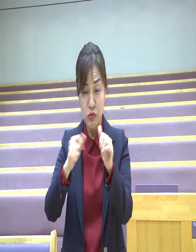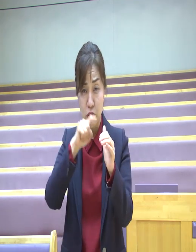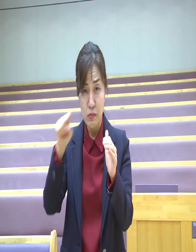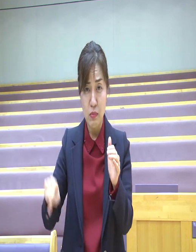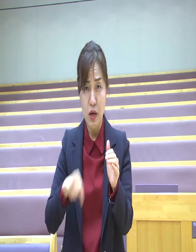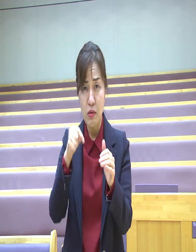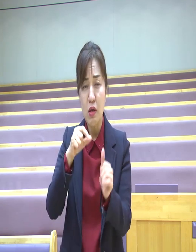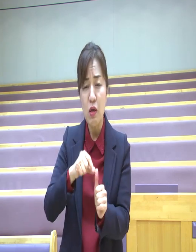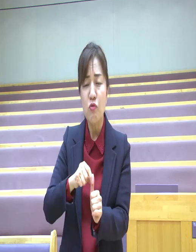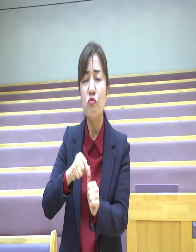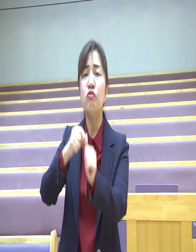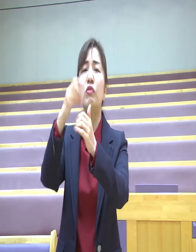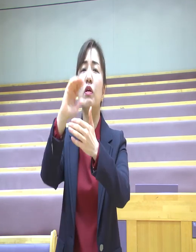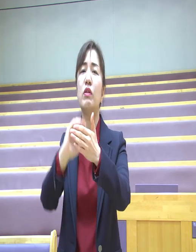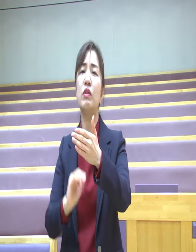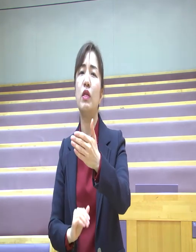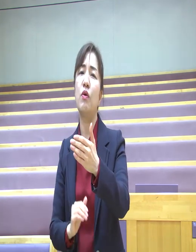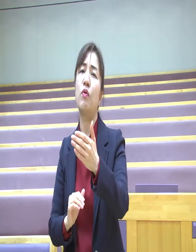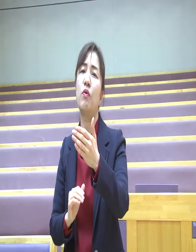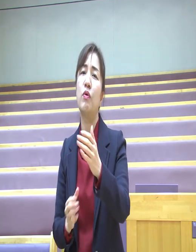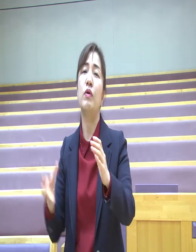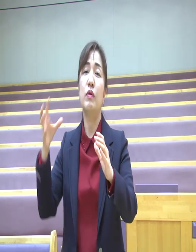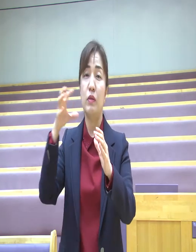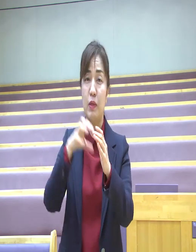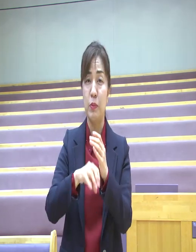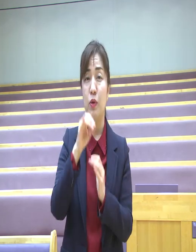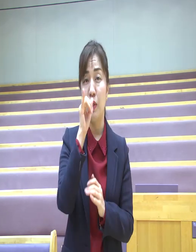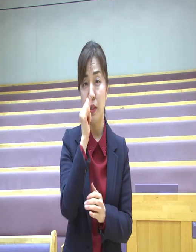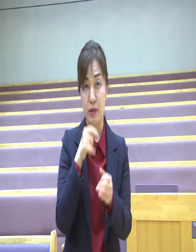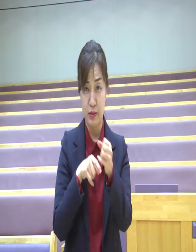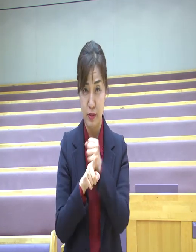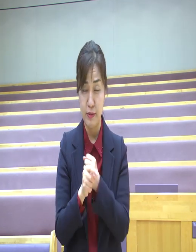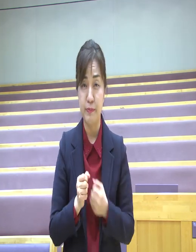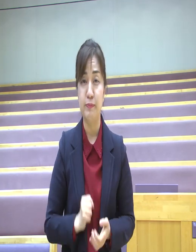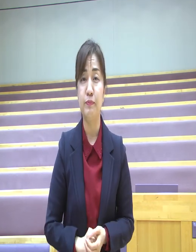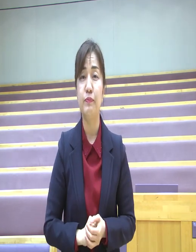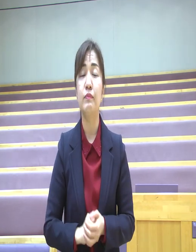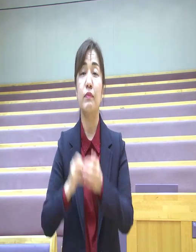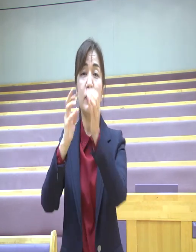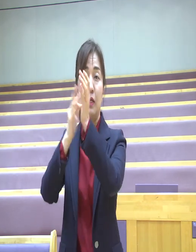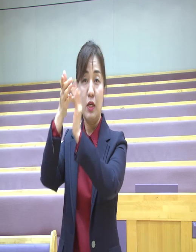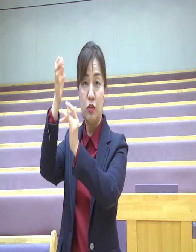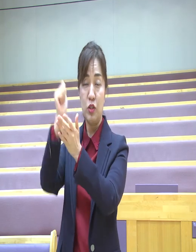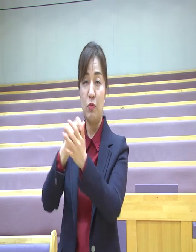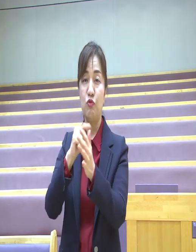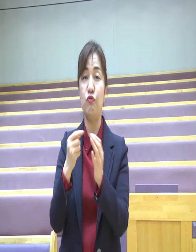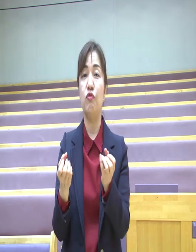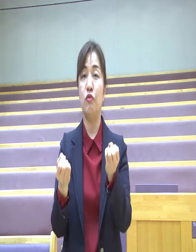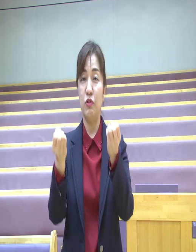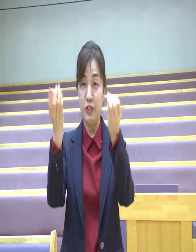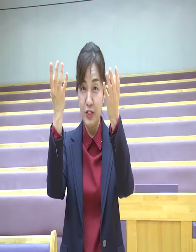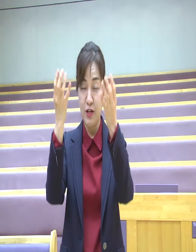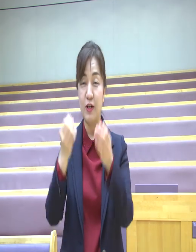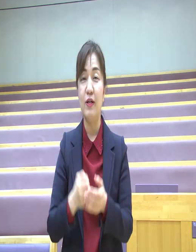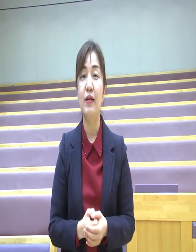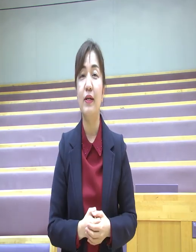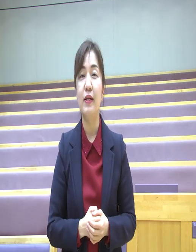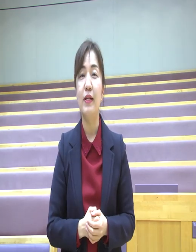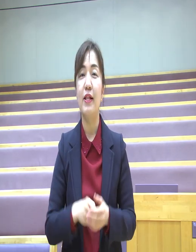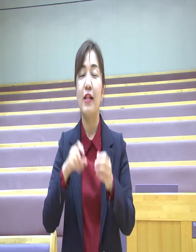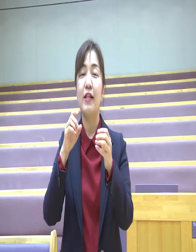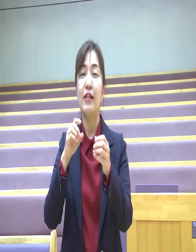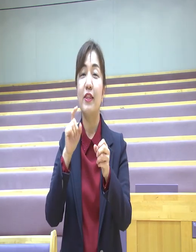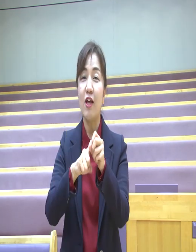죽으심 속에 그 구원의 내용이 담겨 있다라는 것이죠. 예수님은 유월절 전통적인 두